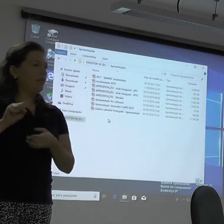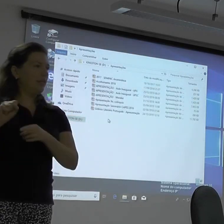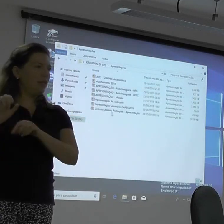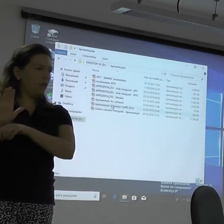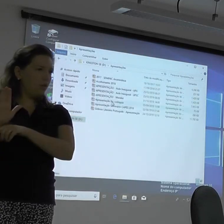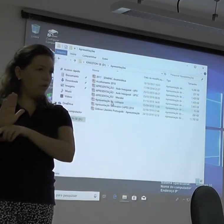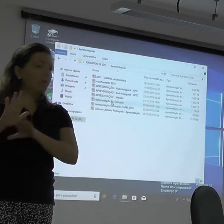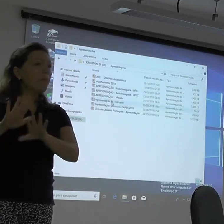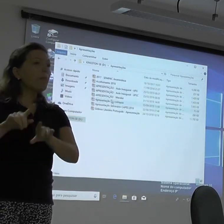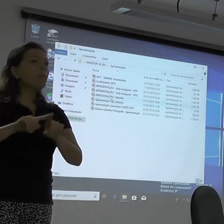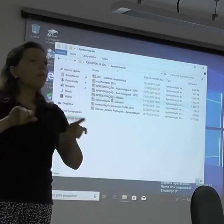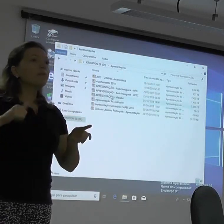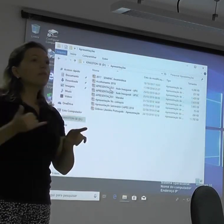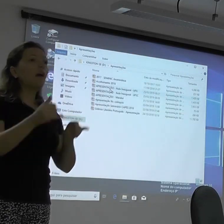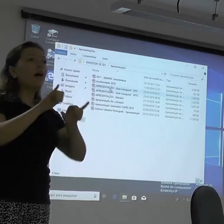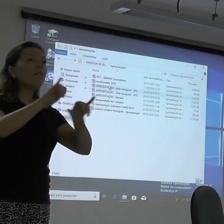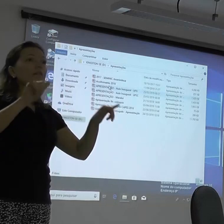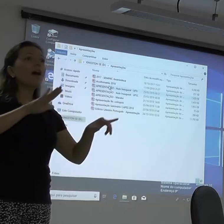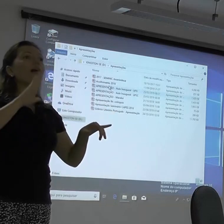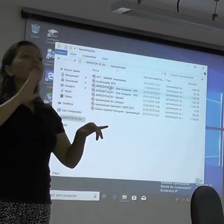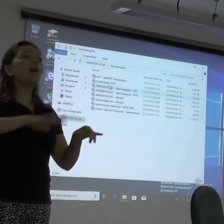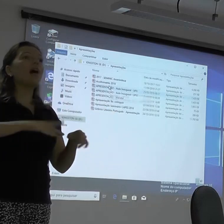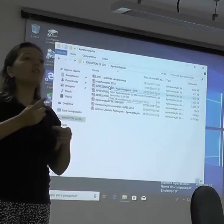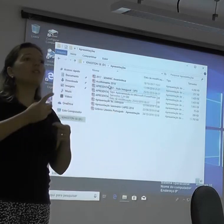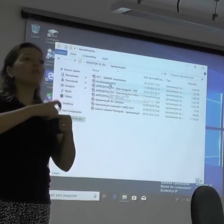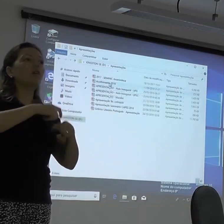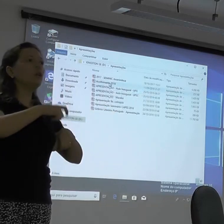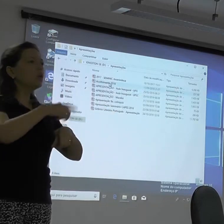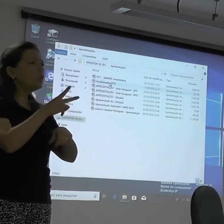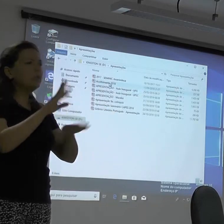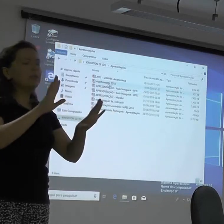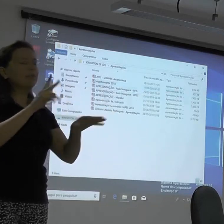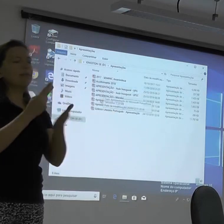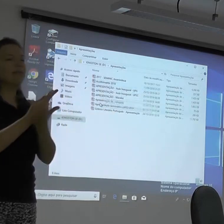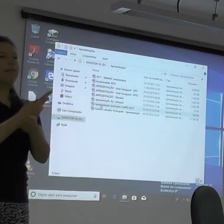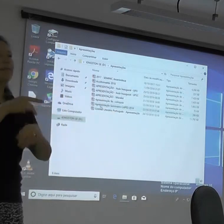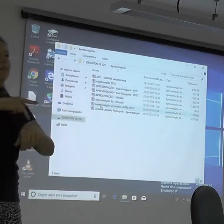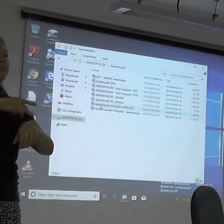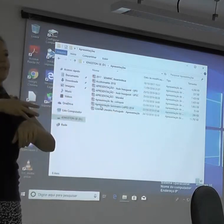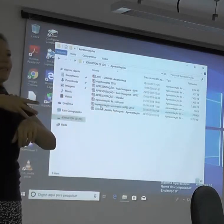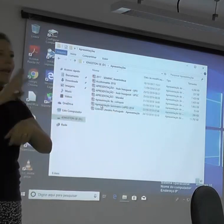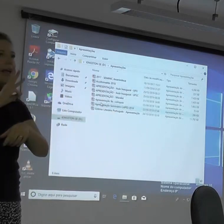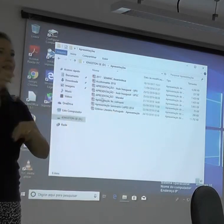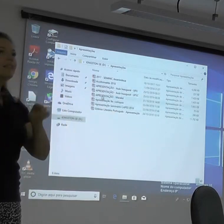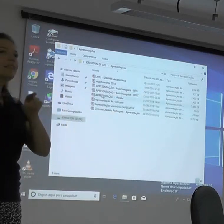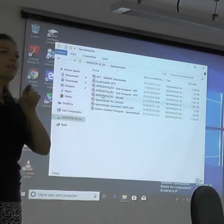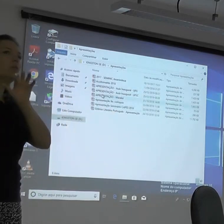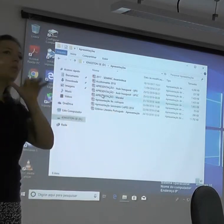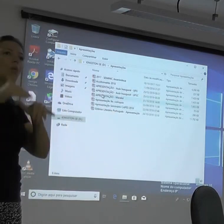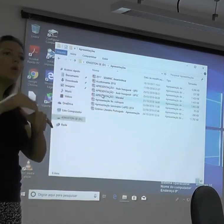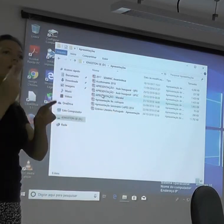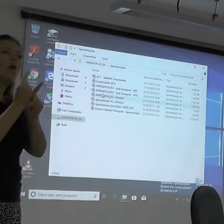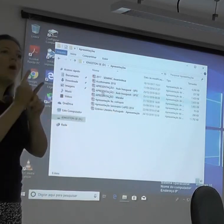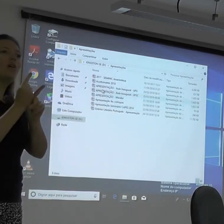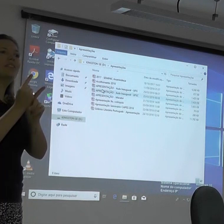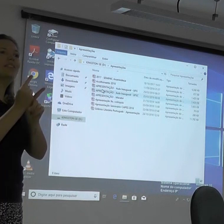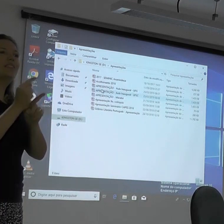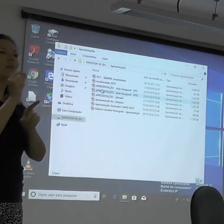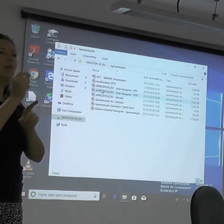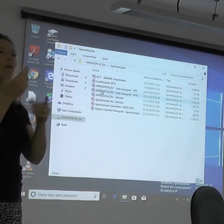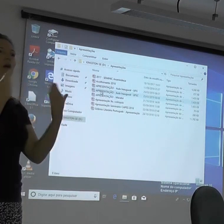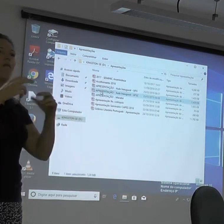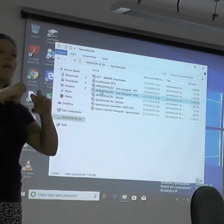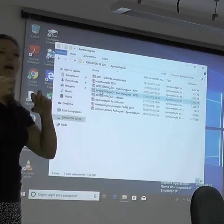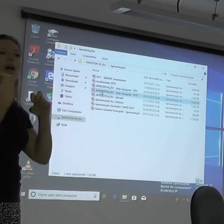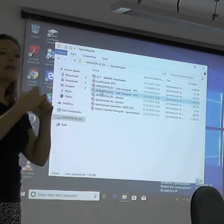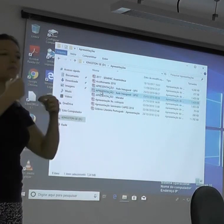para voltar à tarde, às 2 da tarde, para a gente ter às 3 da tarde, para termos uma